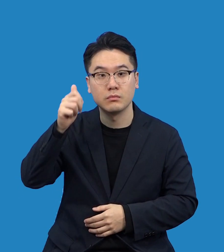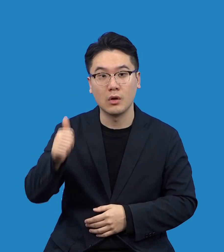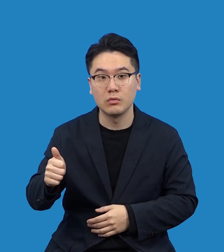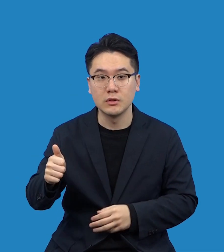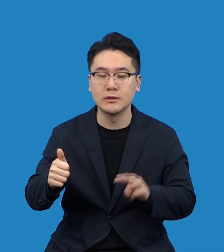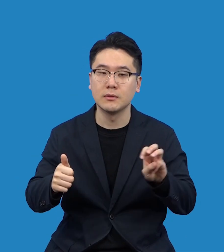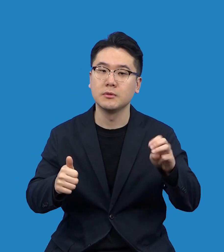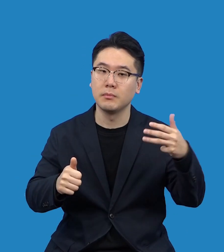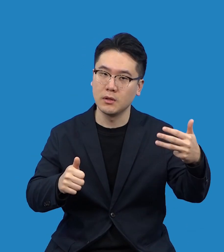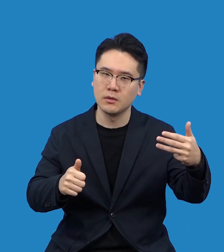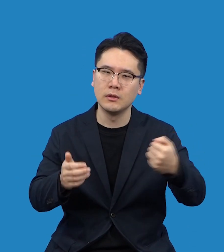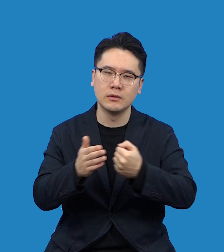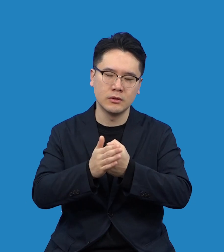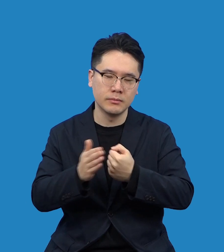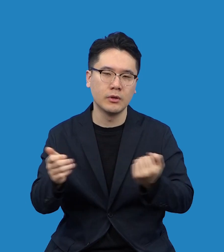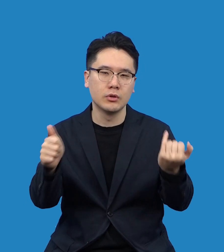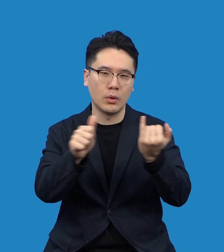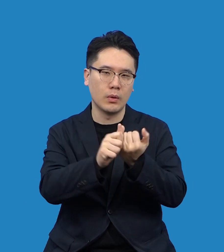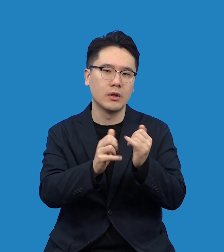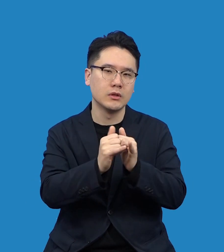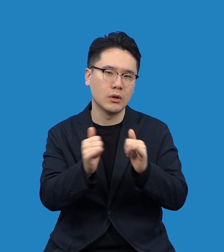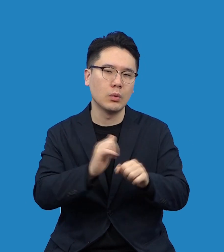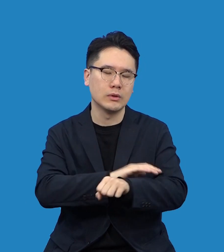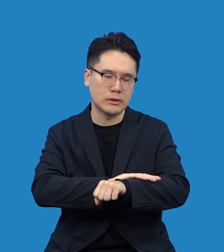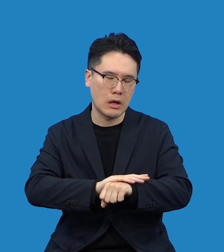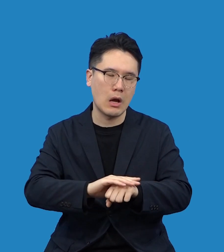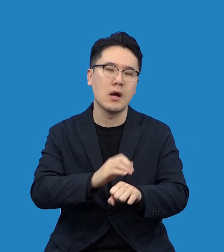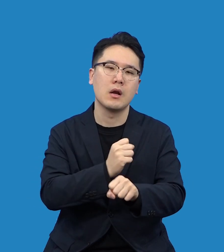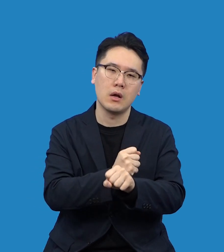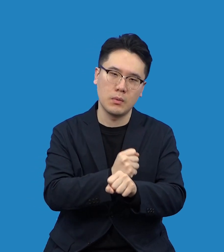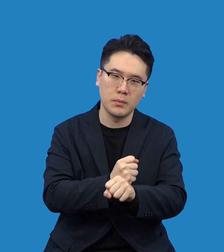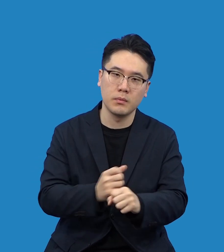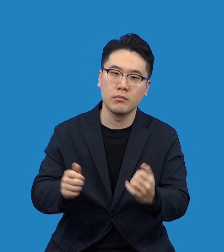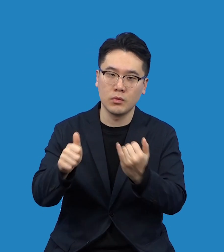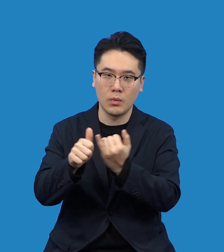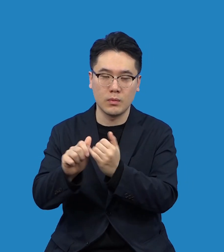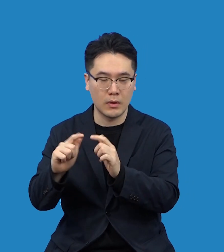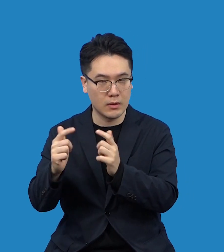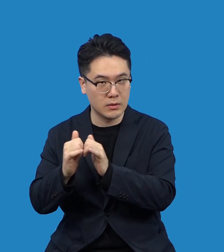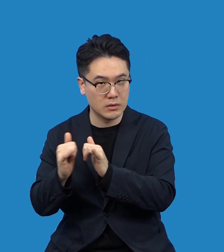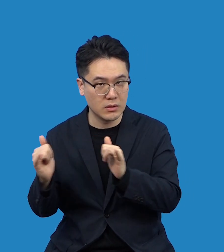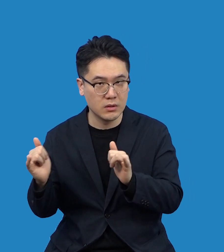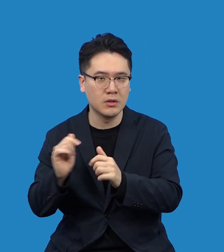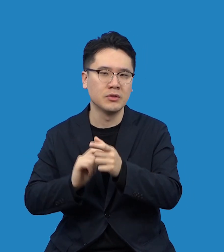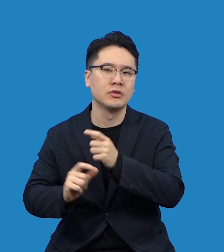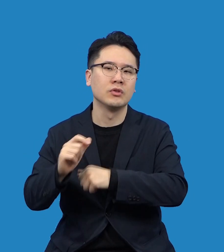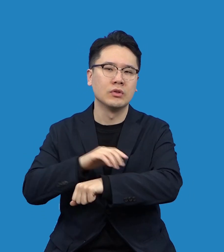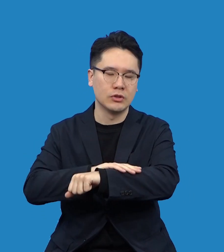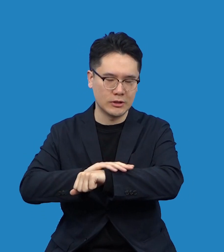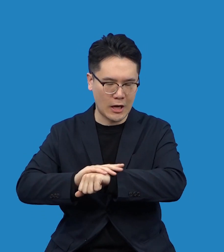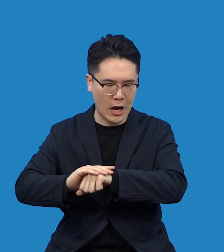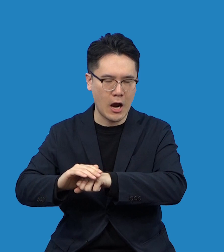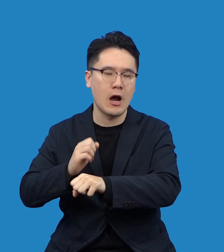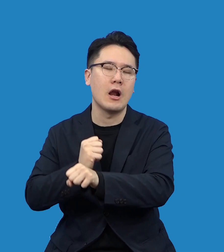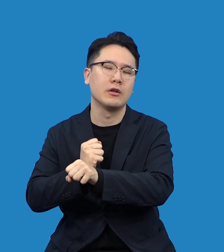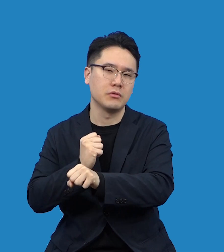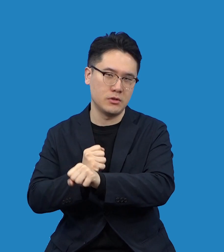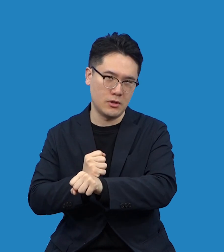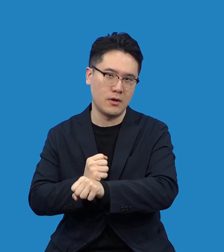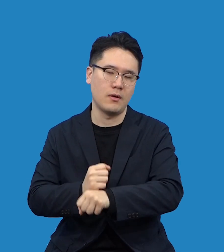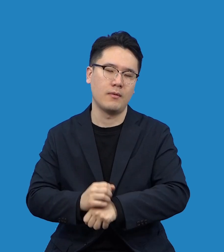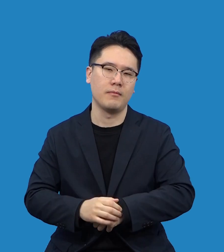결혼하는 자도 잘하거니와 결혼하지 아니하는 자는 더 잘하는